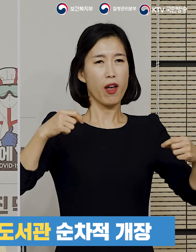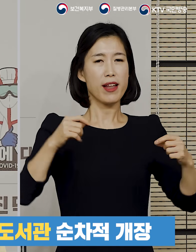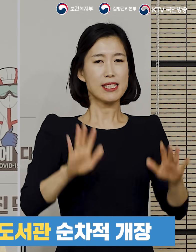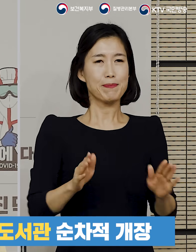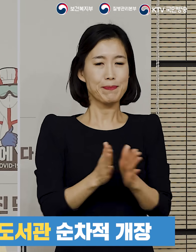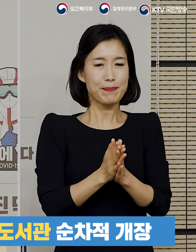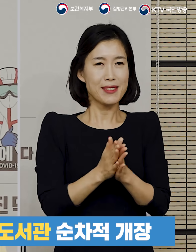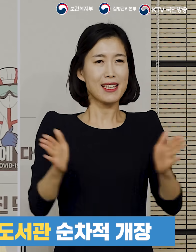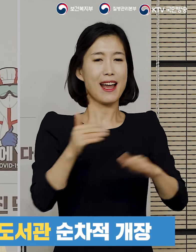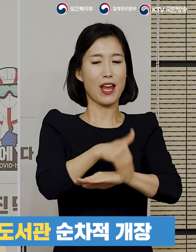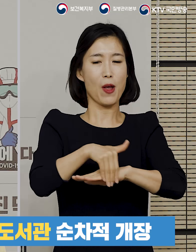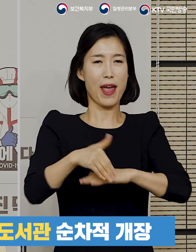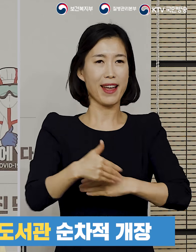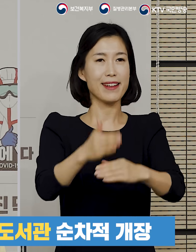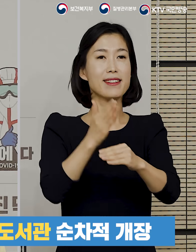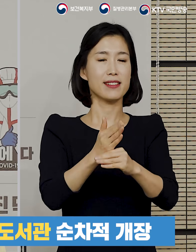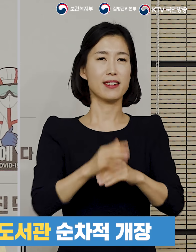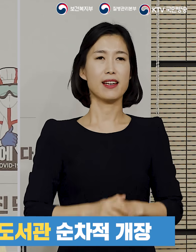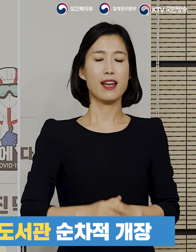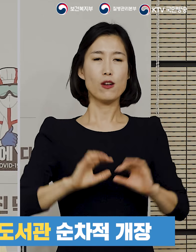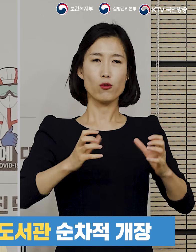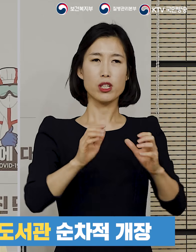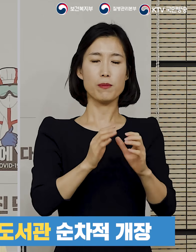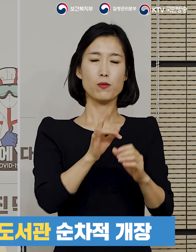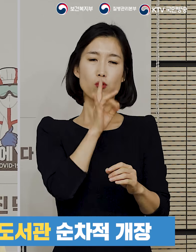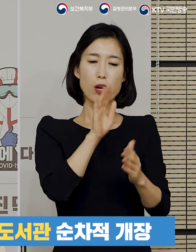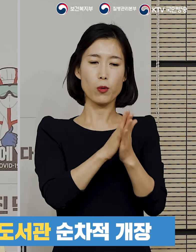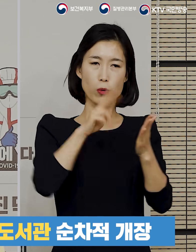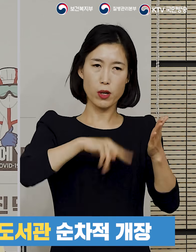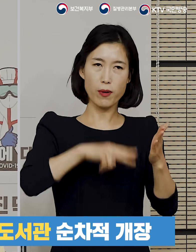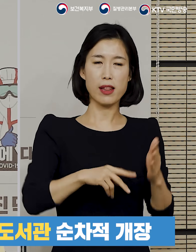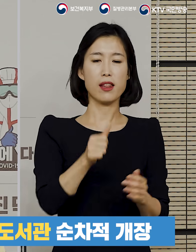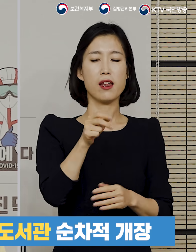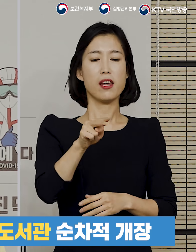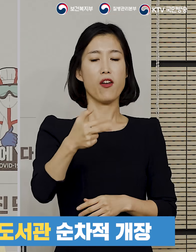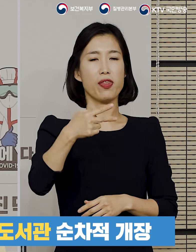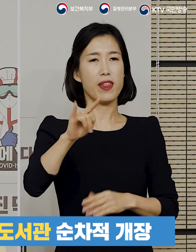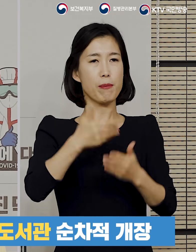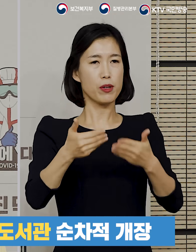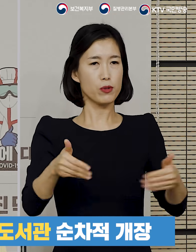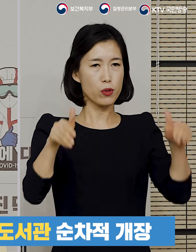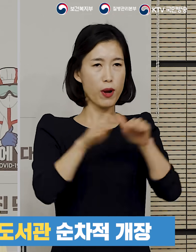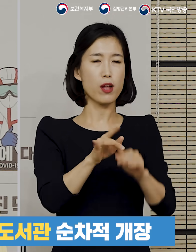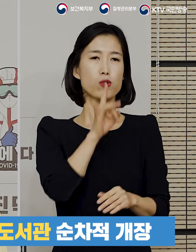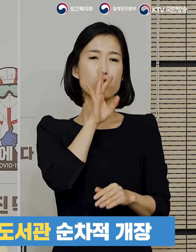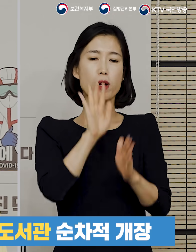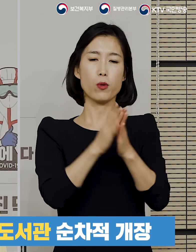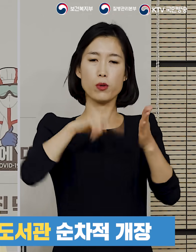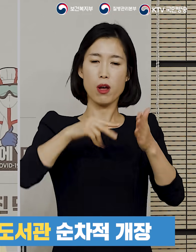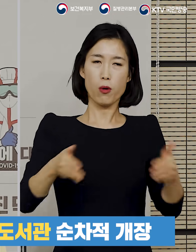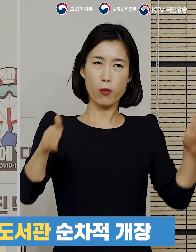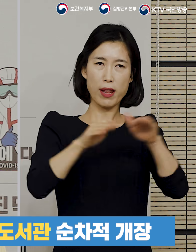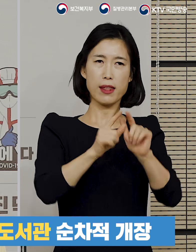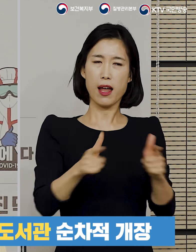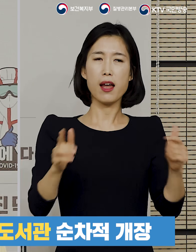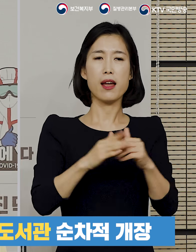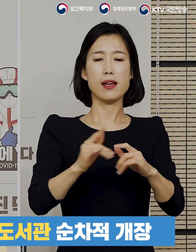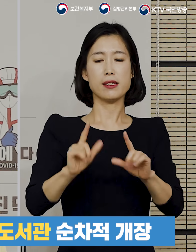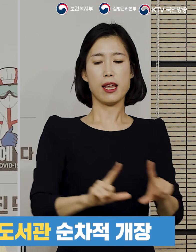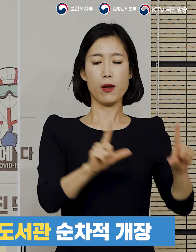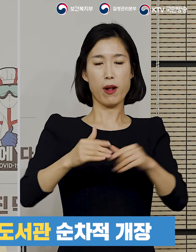국립공연기관들도 공연 등을 시작할 예정입니다. 국립중앙도서관, 국립현대미술관,